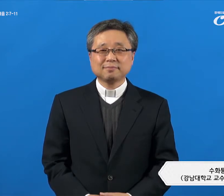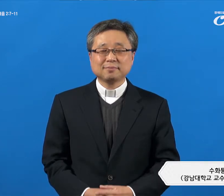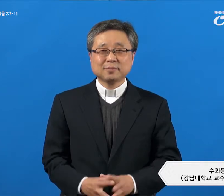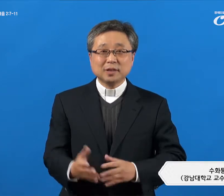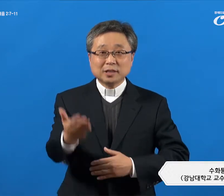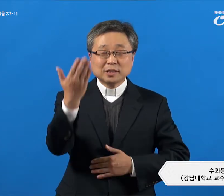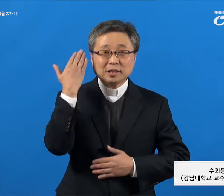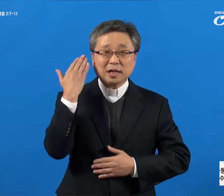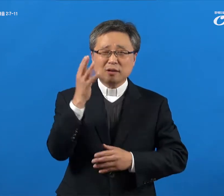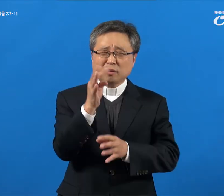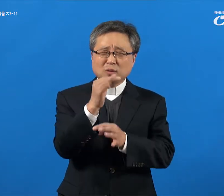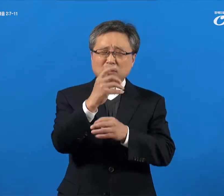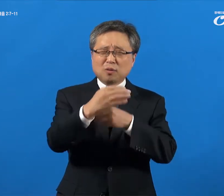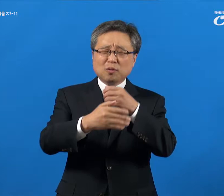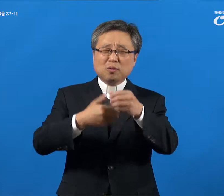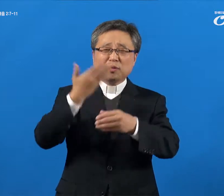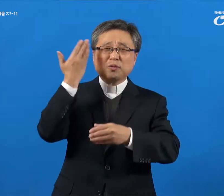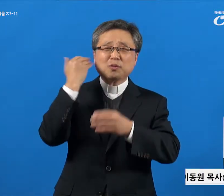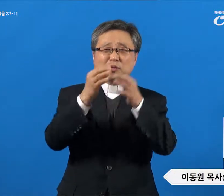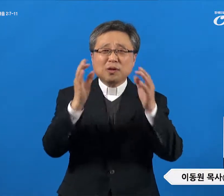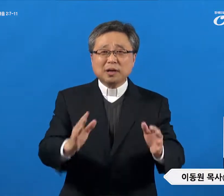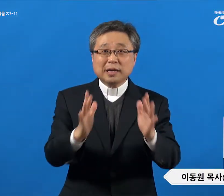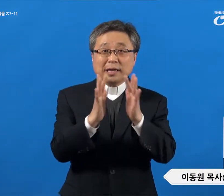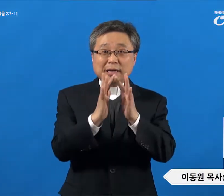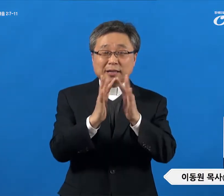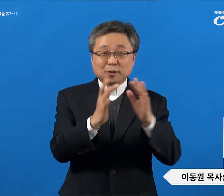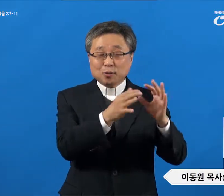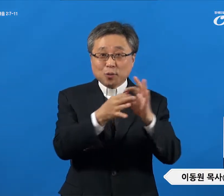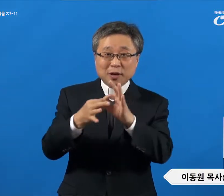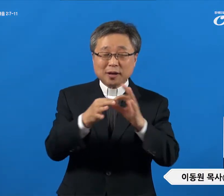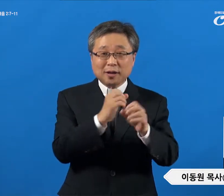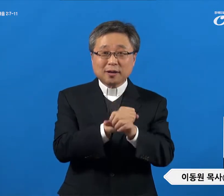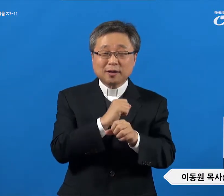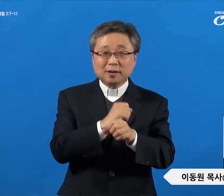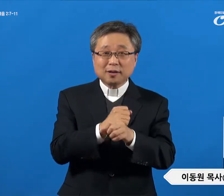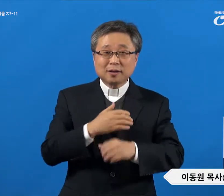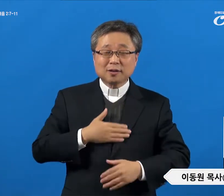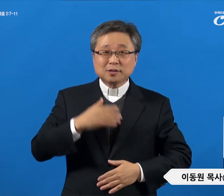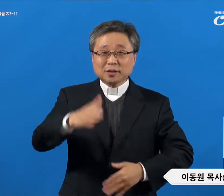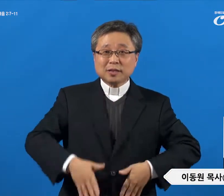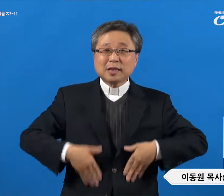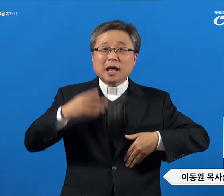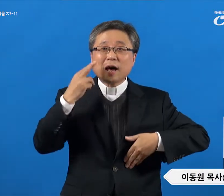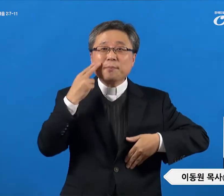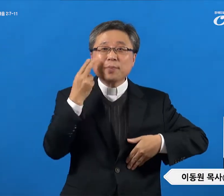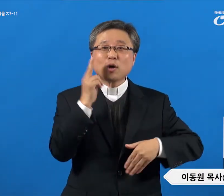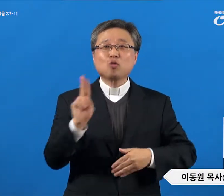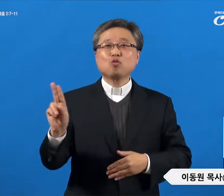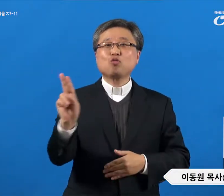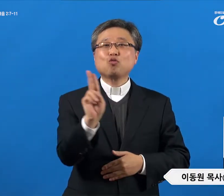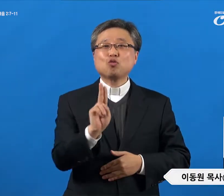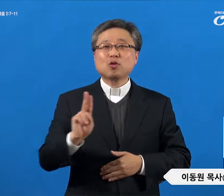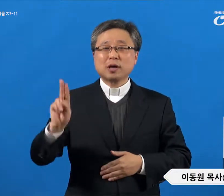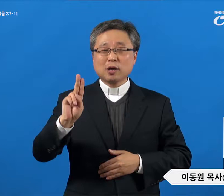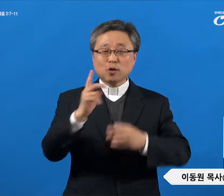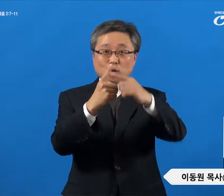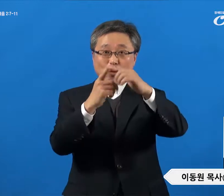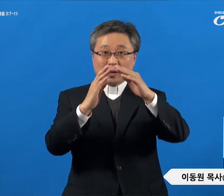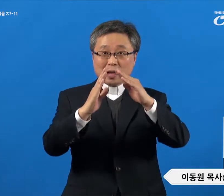지난 수년간 인터넷을 통해서 저 남미의 우루과이 교회당 한 벽에